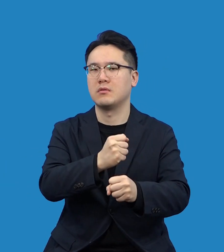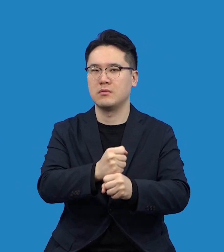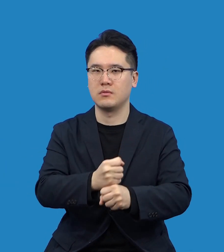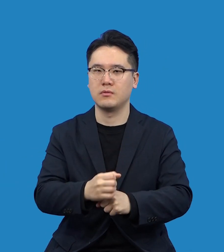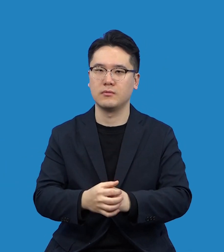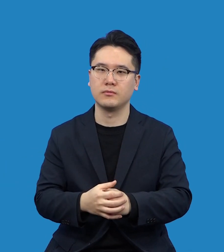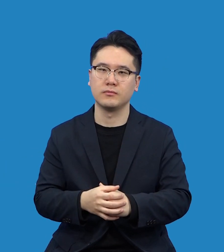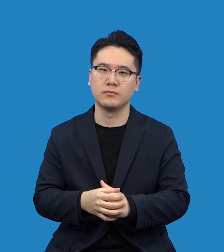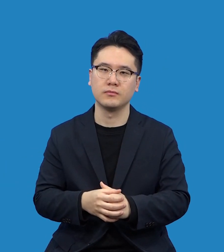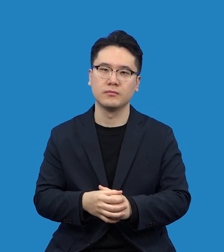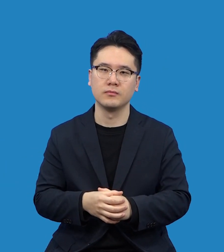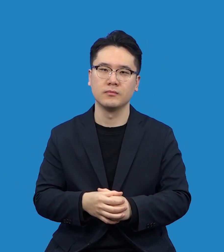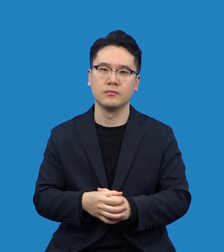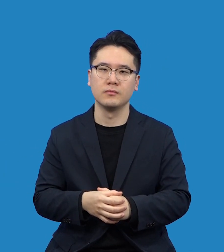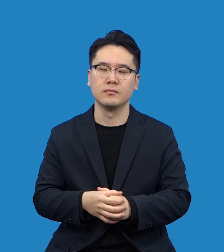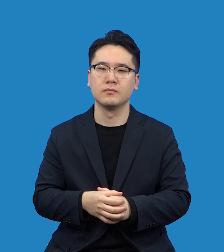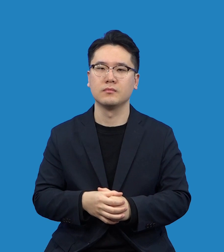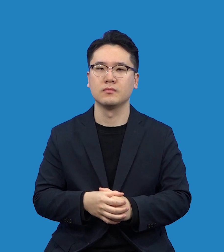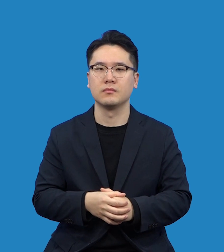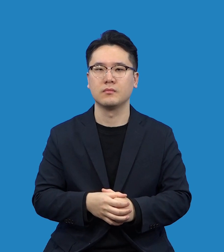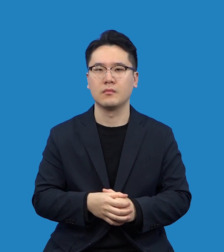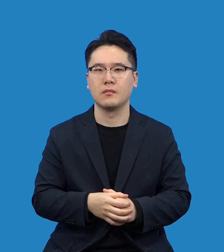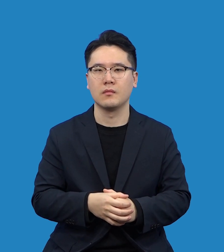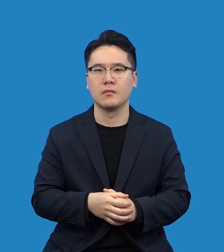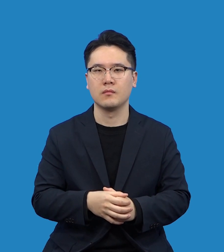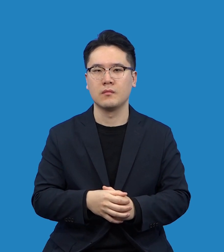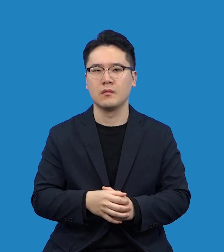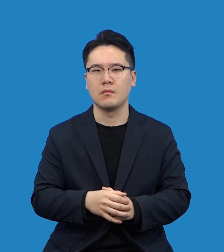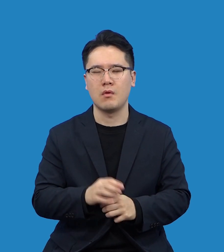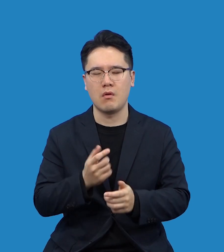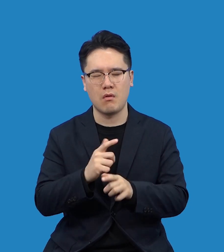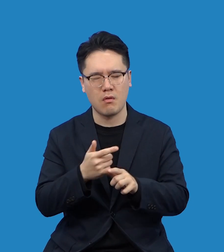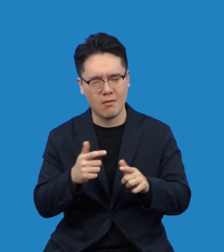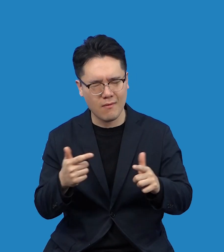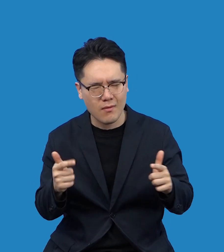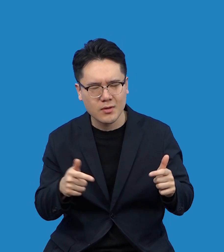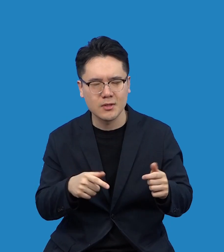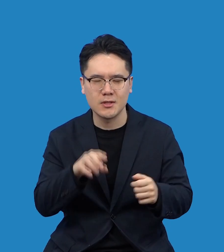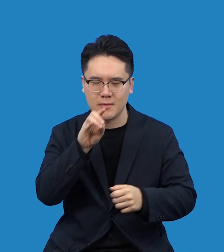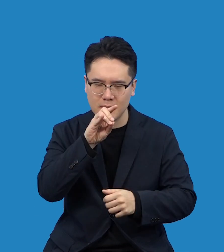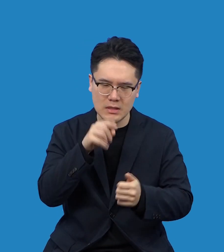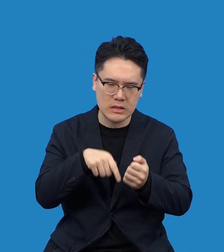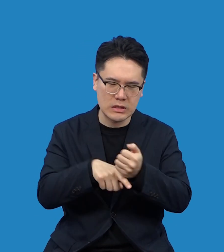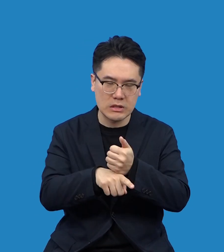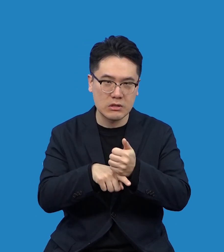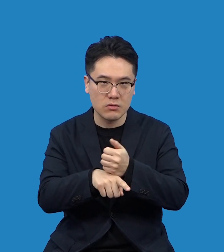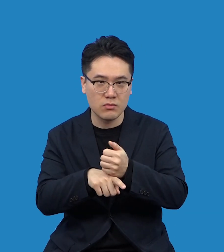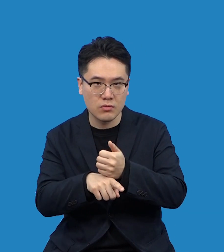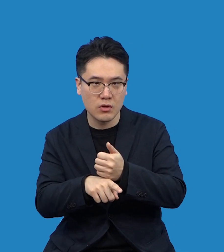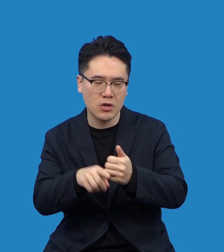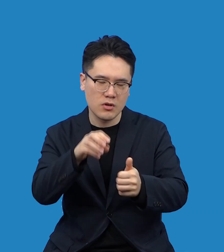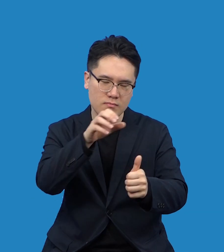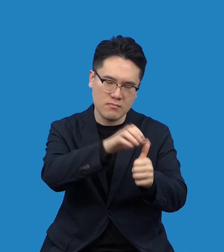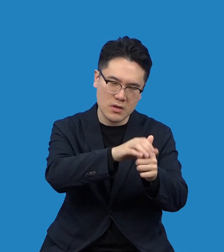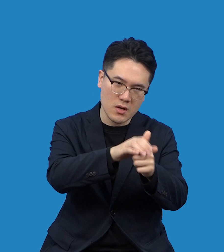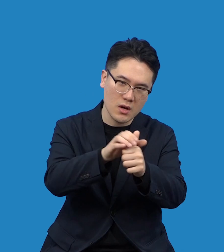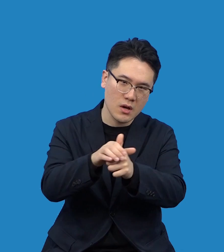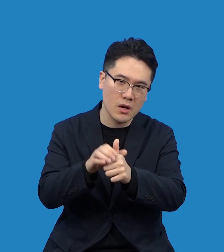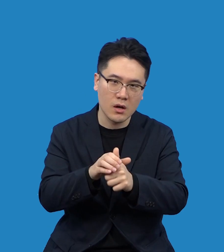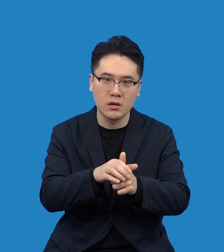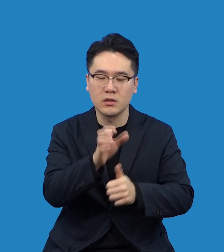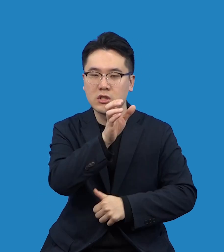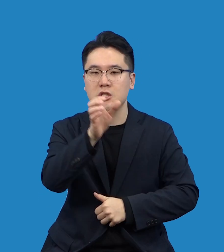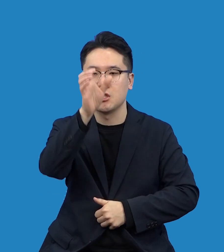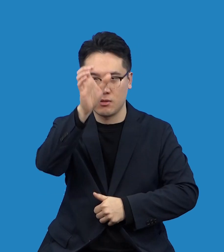그리고 온갖 이유를 붙여가지고 십자가의 처형을 일 삼았습니다. 당시 고린도 교회 성도들이